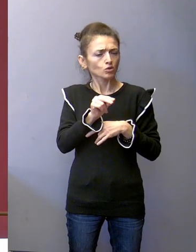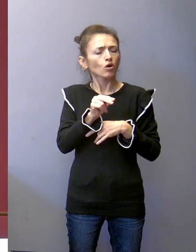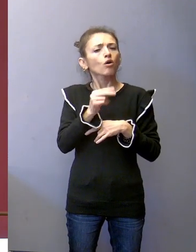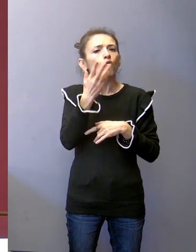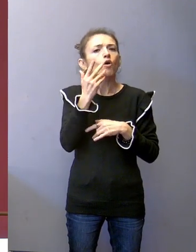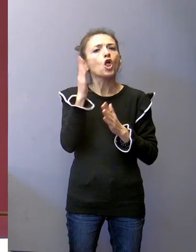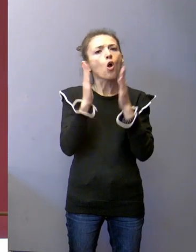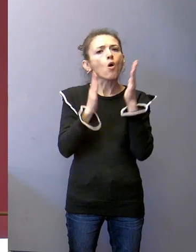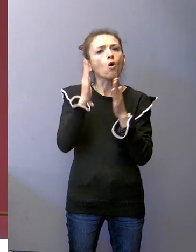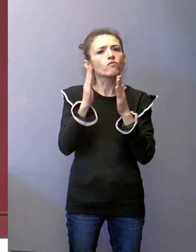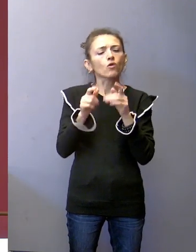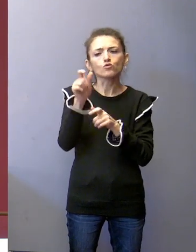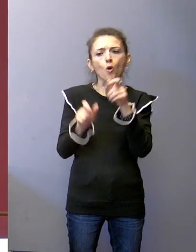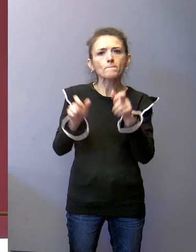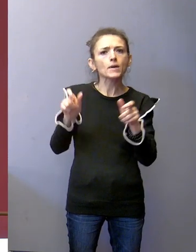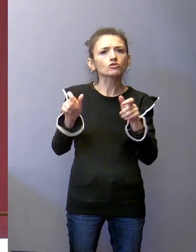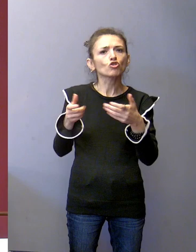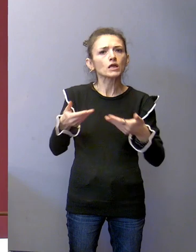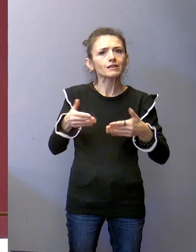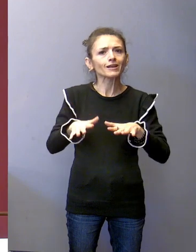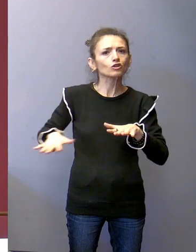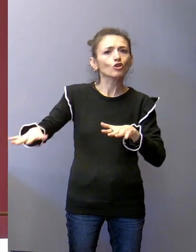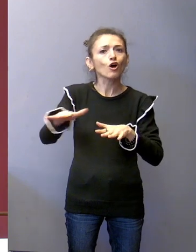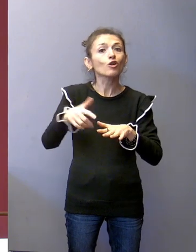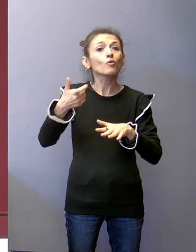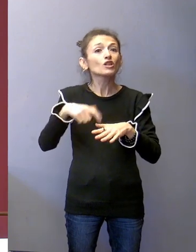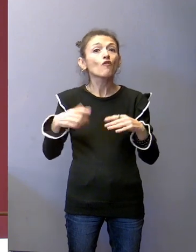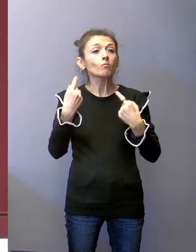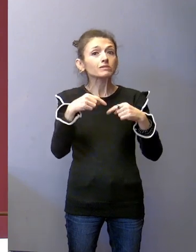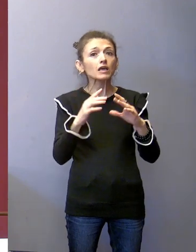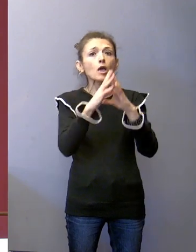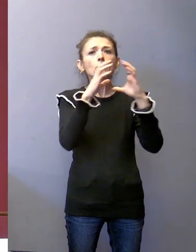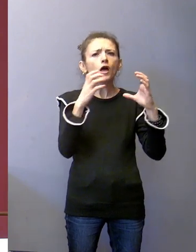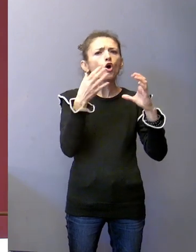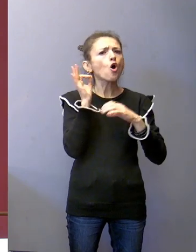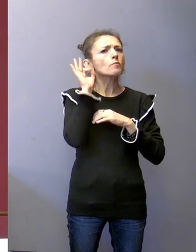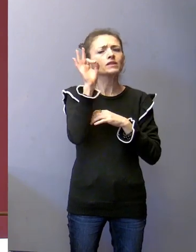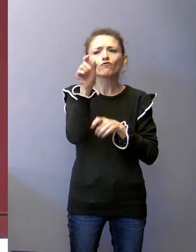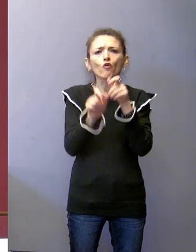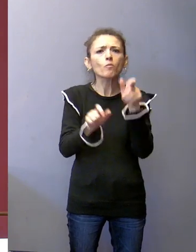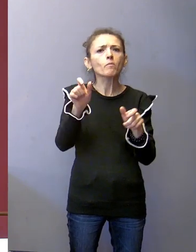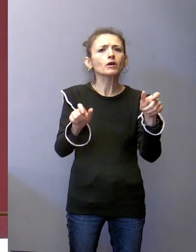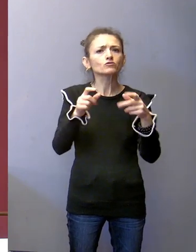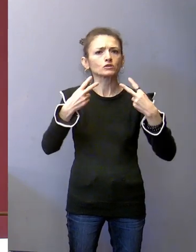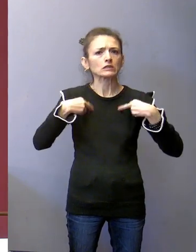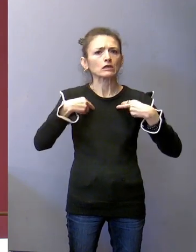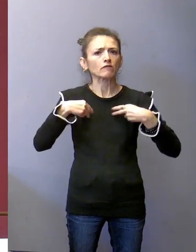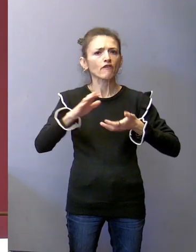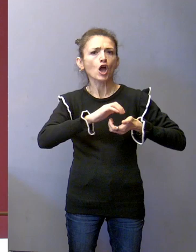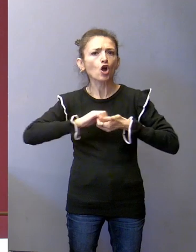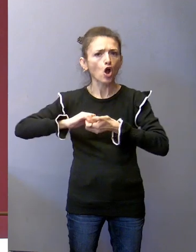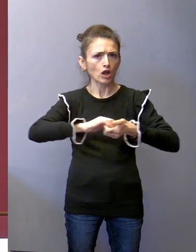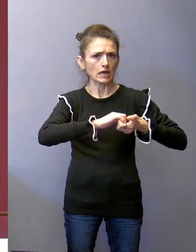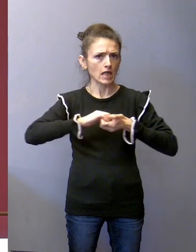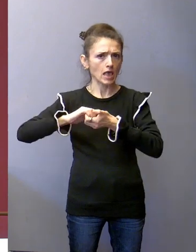il territorio perché questo deve essere un impianto anzitutto per Cornigliano ha una valenza Secondo me di impiantistica cittadina